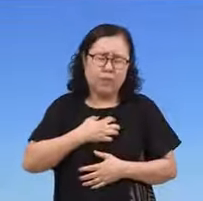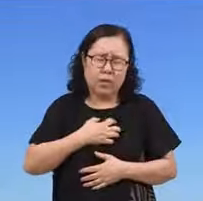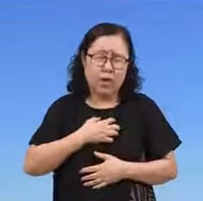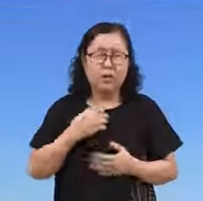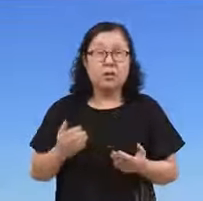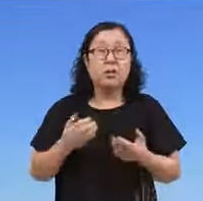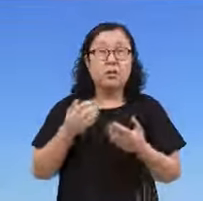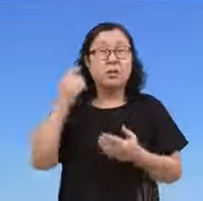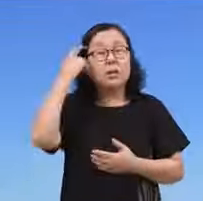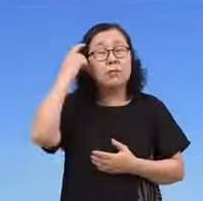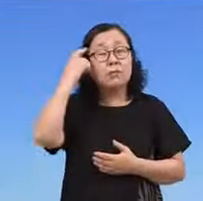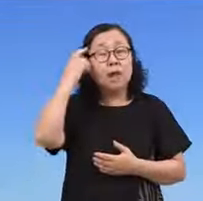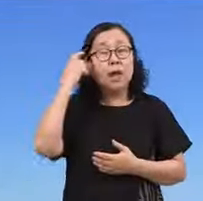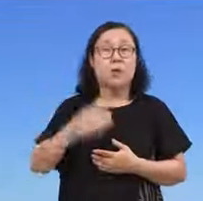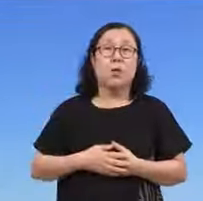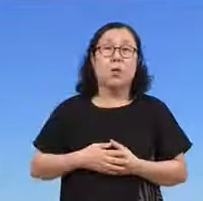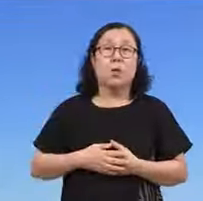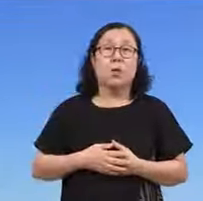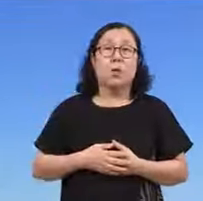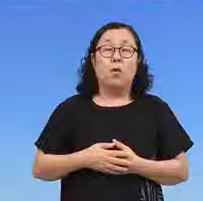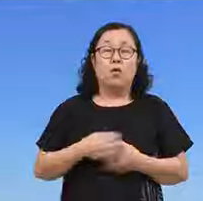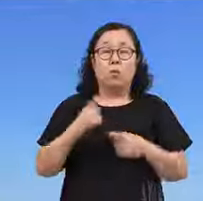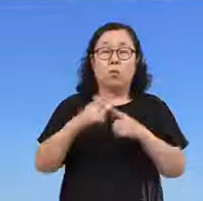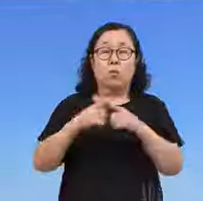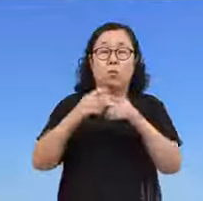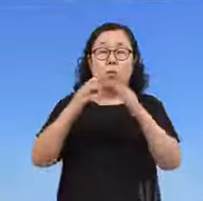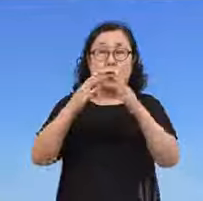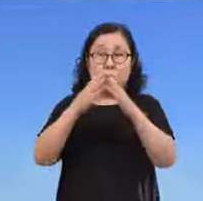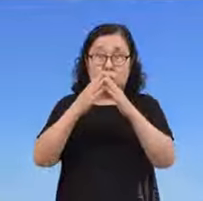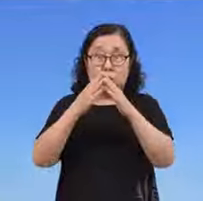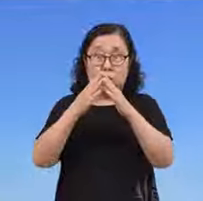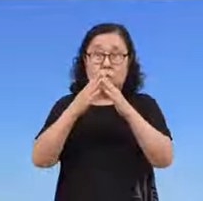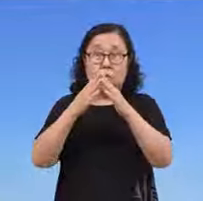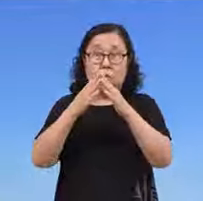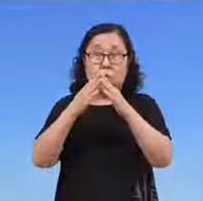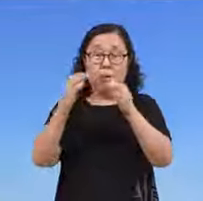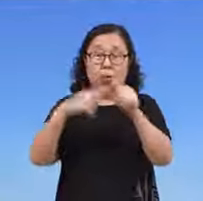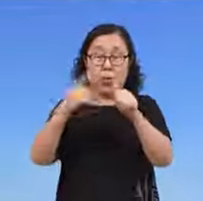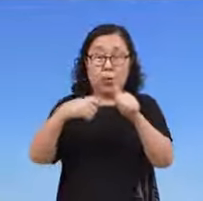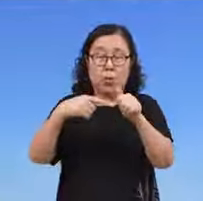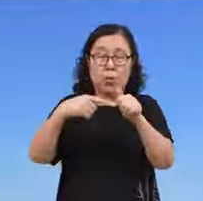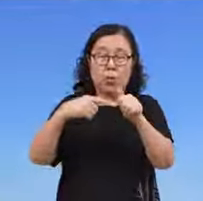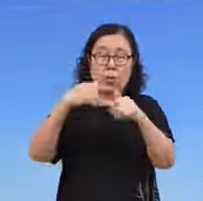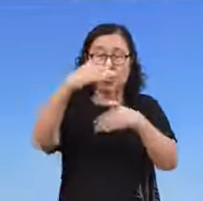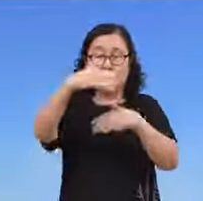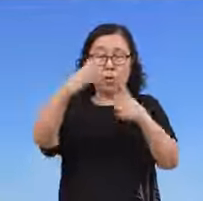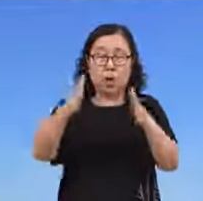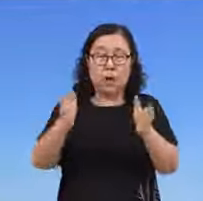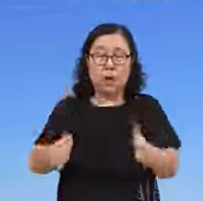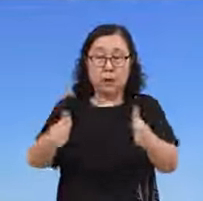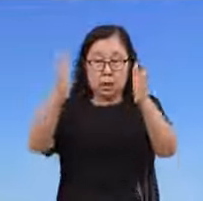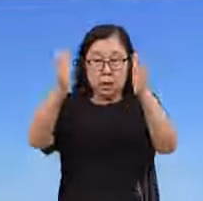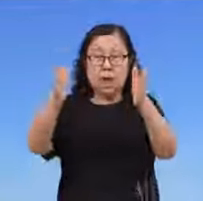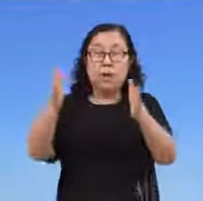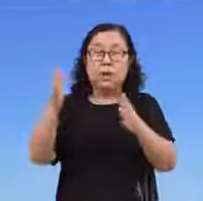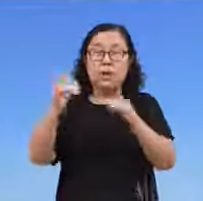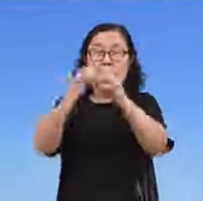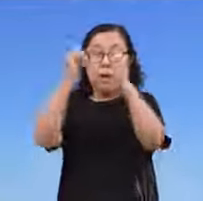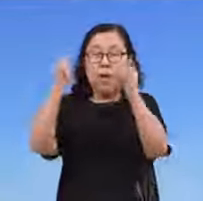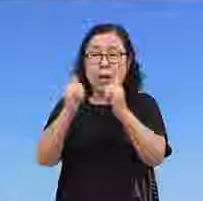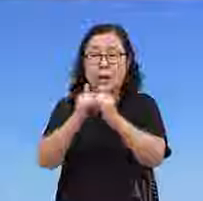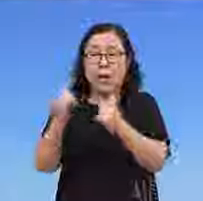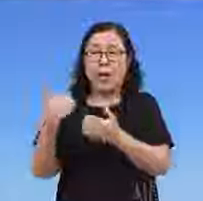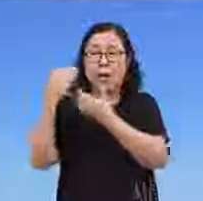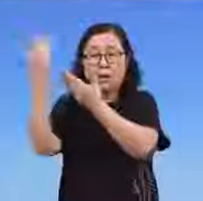드림센터 사회 환원 문제도 저에게 만만치 않은 두려움이에요. 과연 성도님들이 허락해 주셔서 지금 진행은